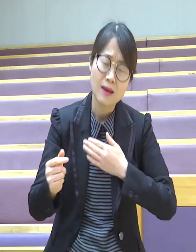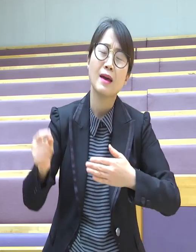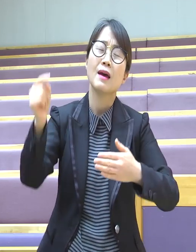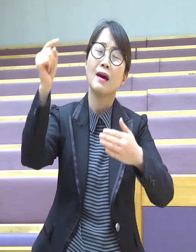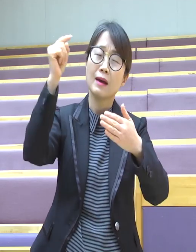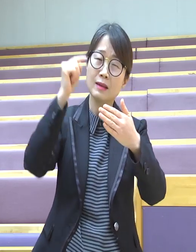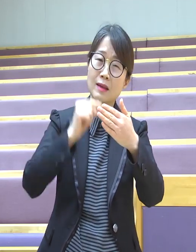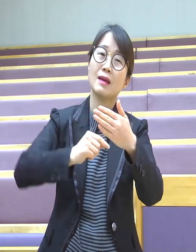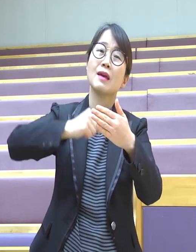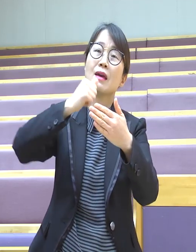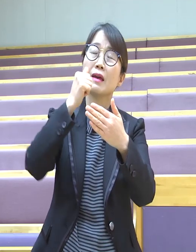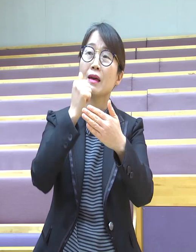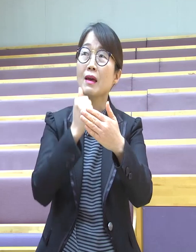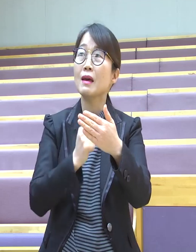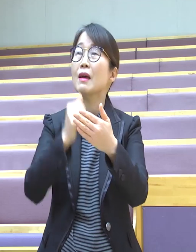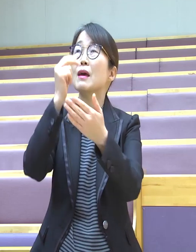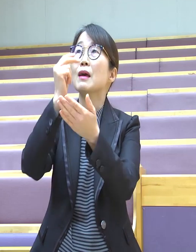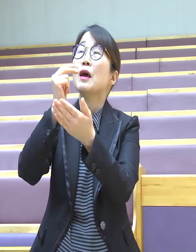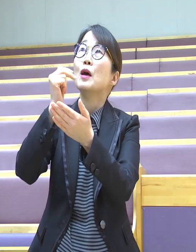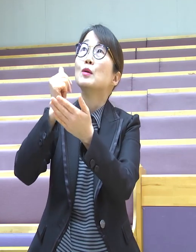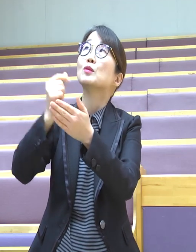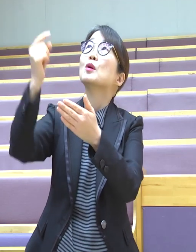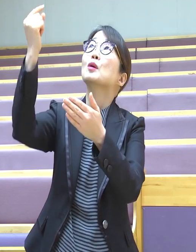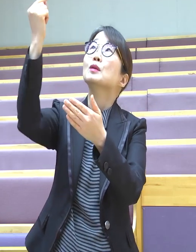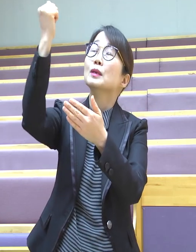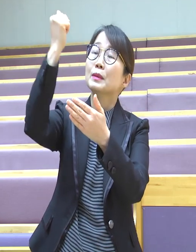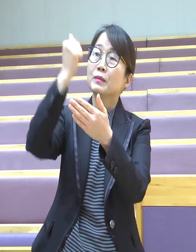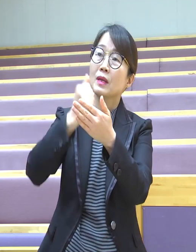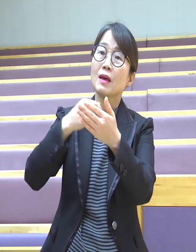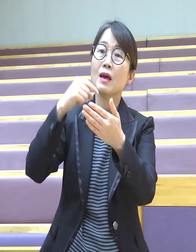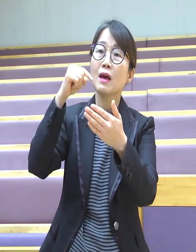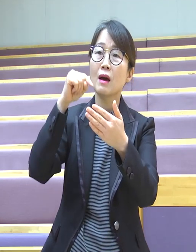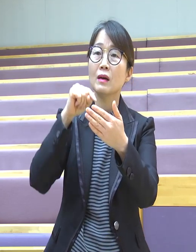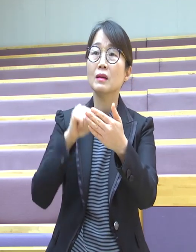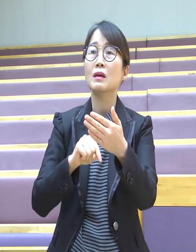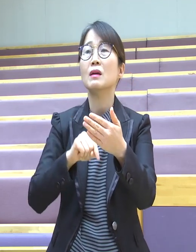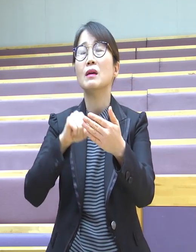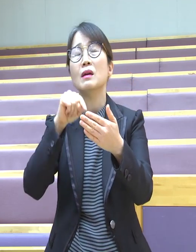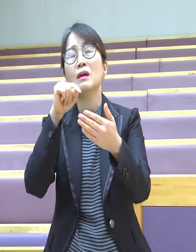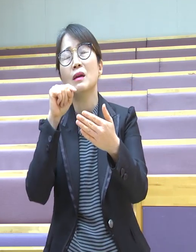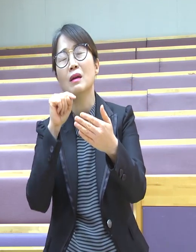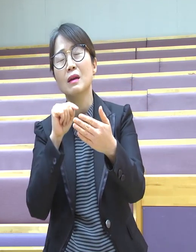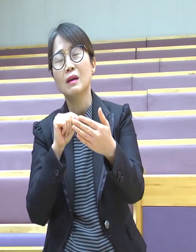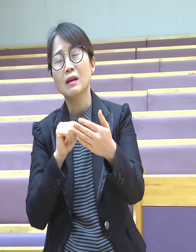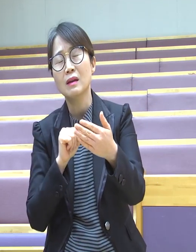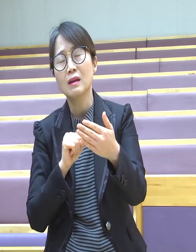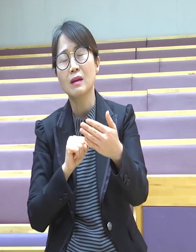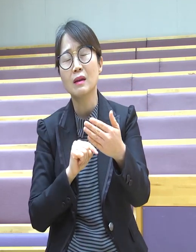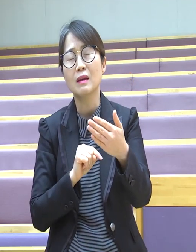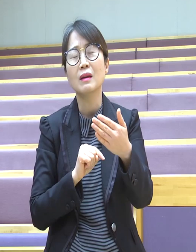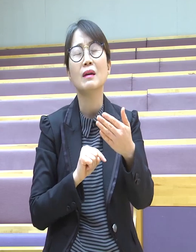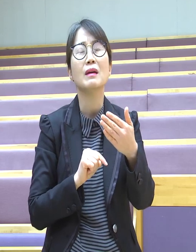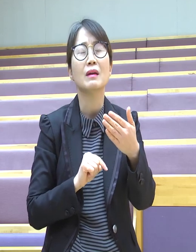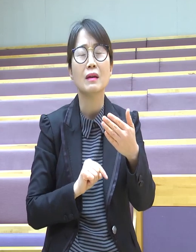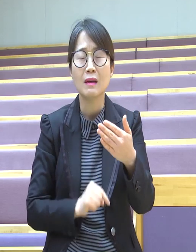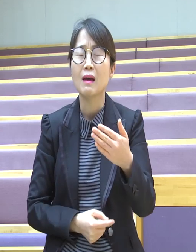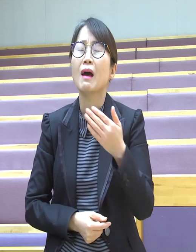하소서. 주님 내 안에, 주님 내